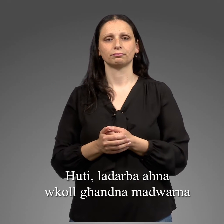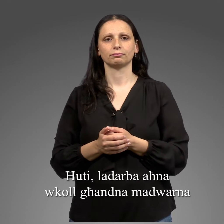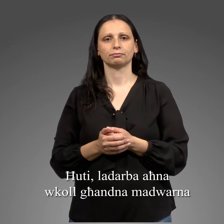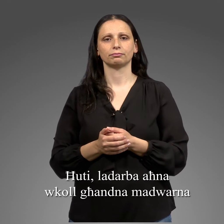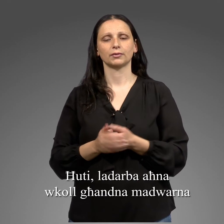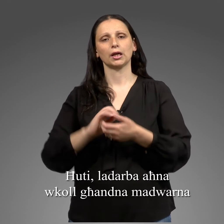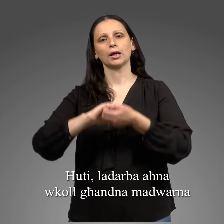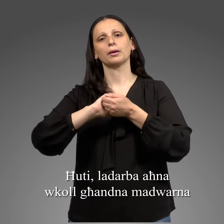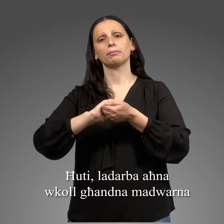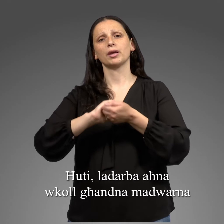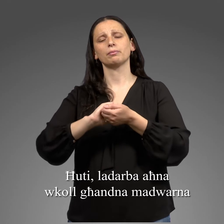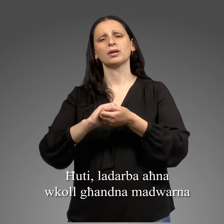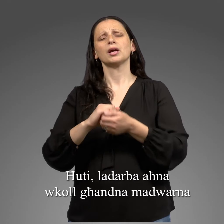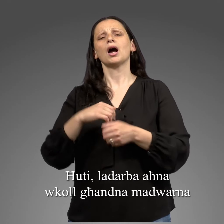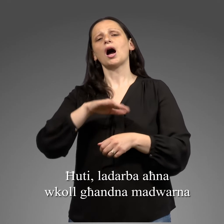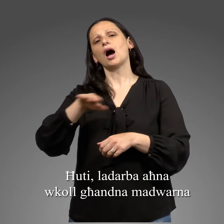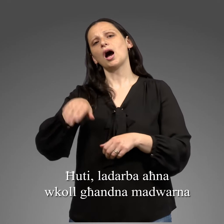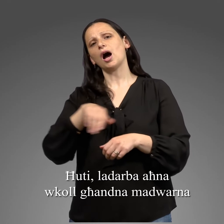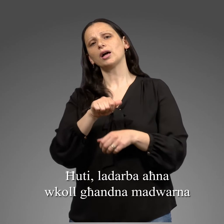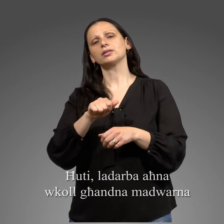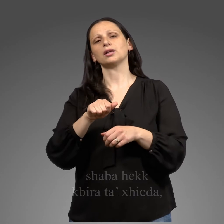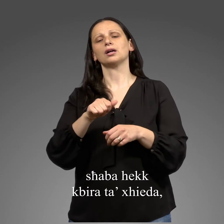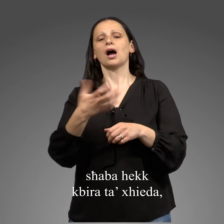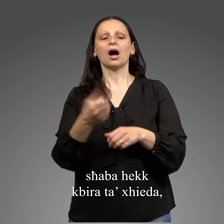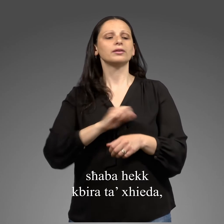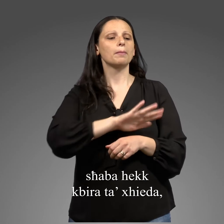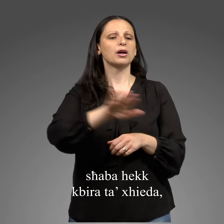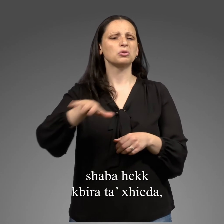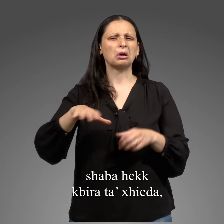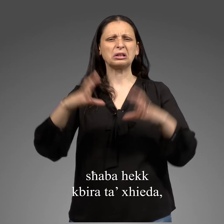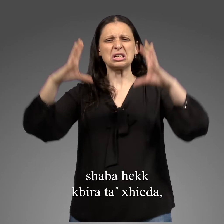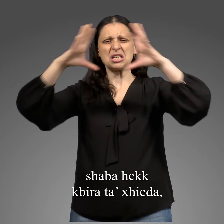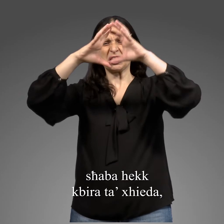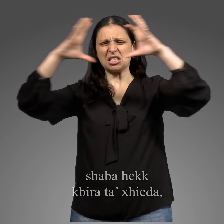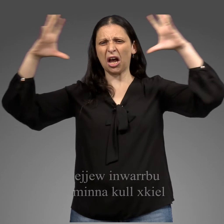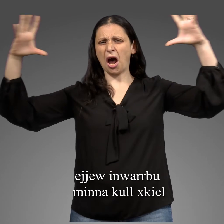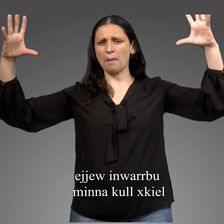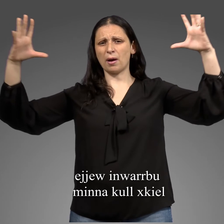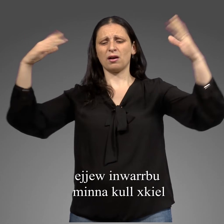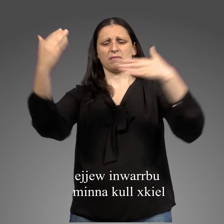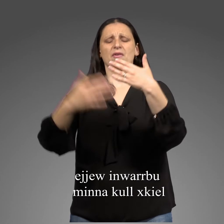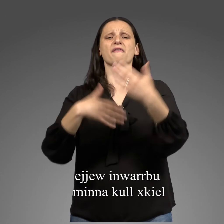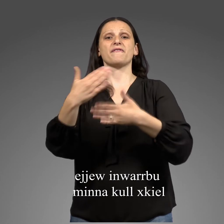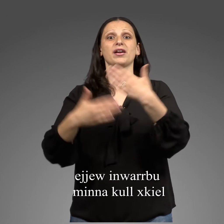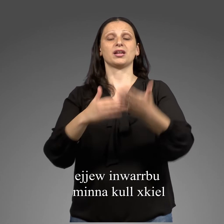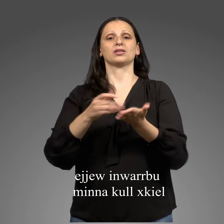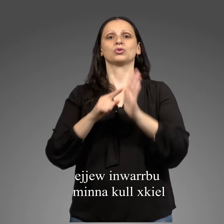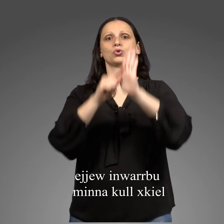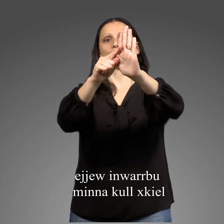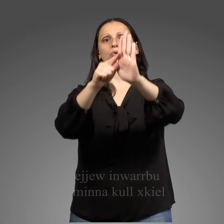huti la-darba ħna u-koll għanna madhuħna sħaba eq-gbira ta-xieda għi n-warbu minna kħu l-xkel